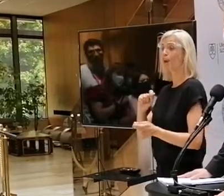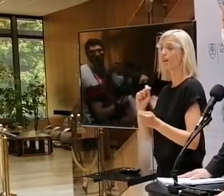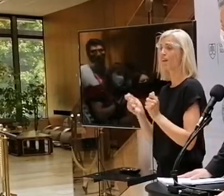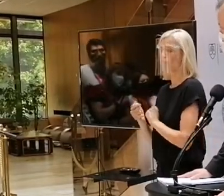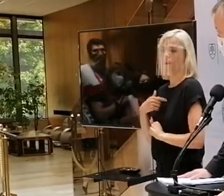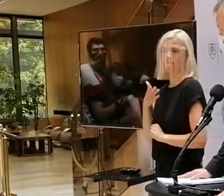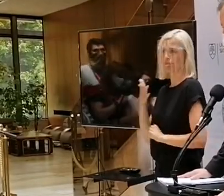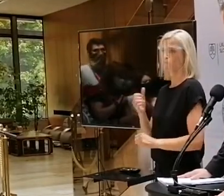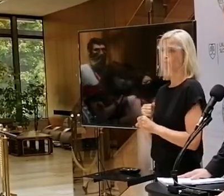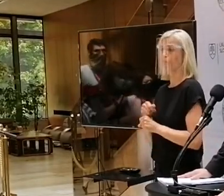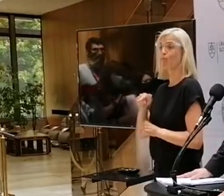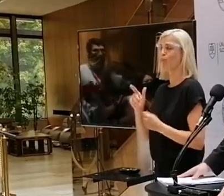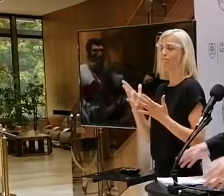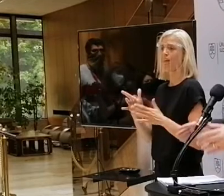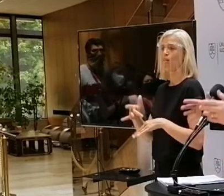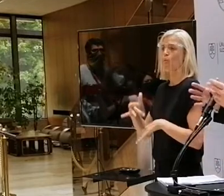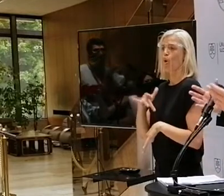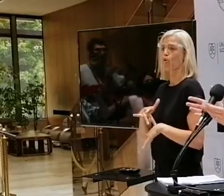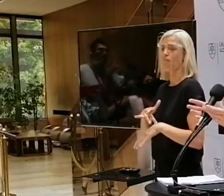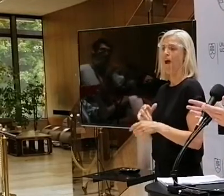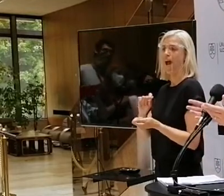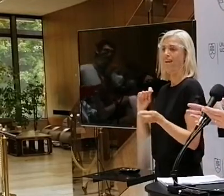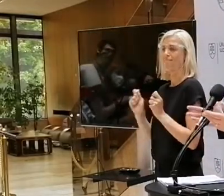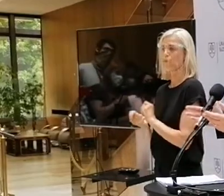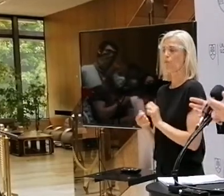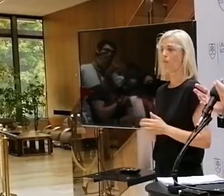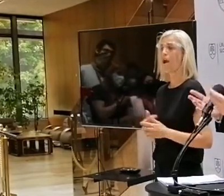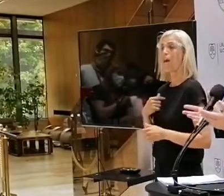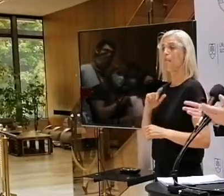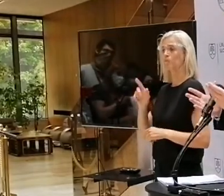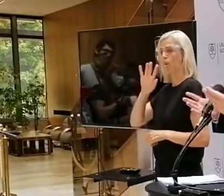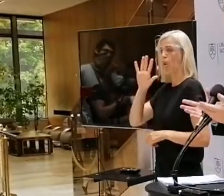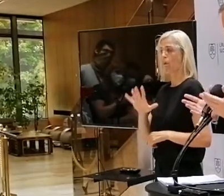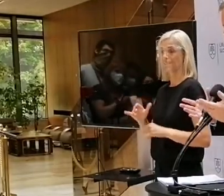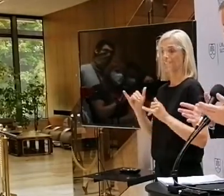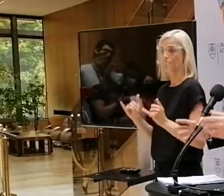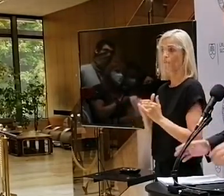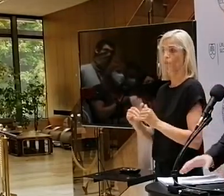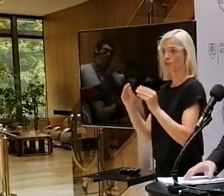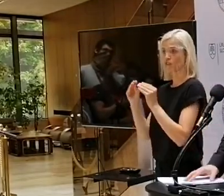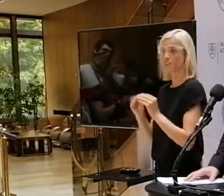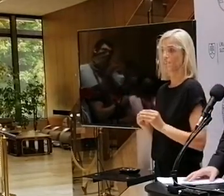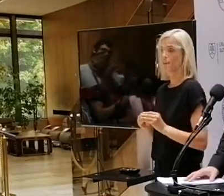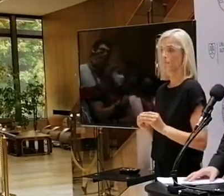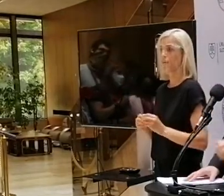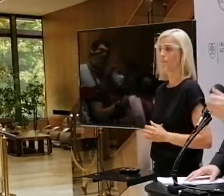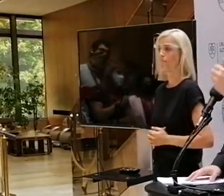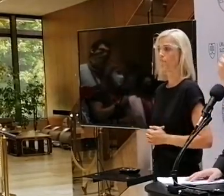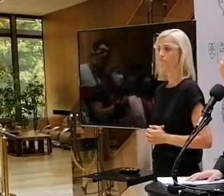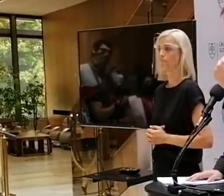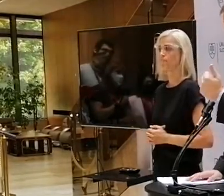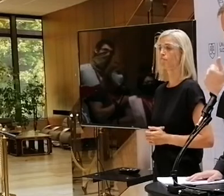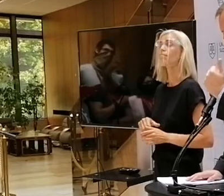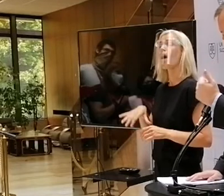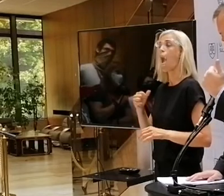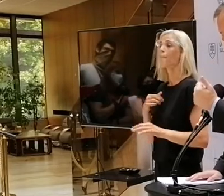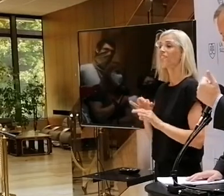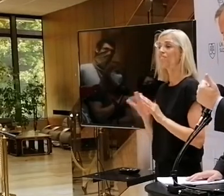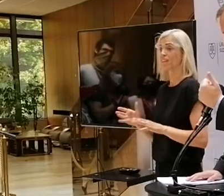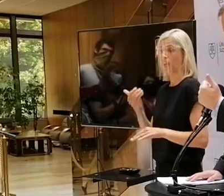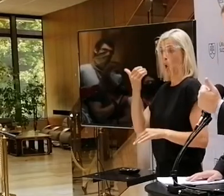nie je dôchodková reforma. My musíme zohľadniť vlastne nejakú spravodlivosť v tom systéme, tak, aby sme umožnili